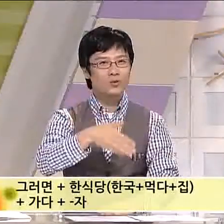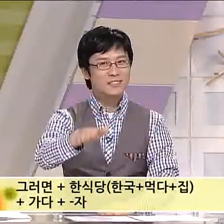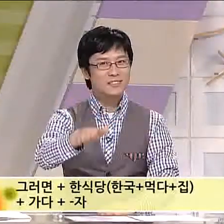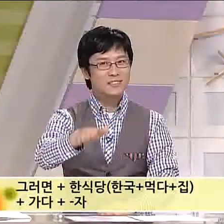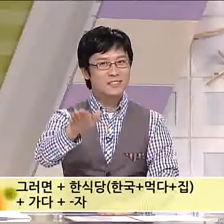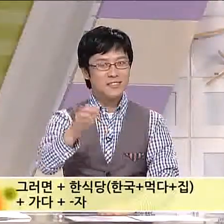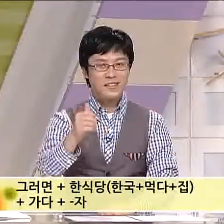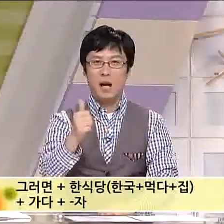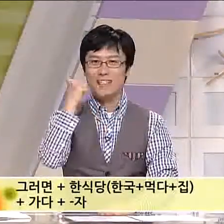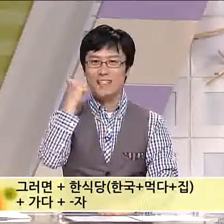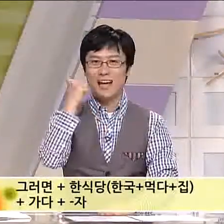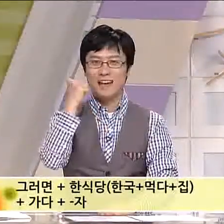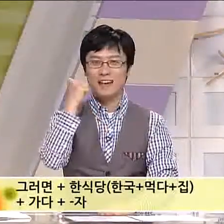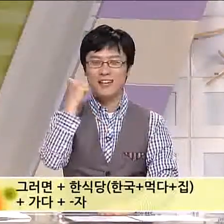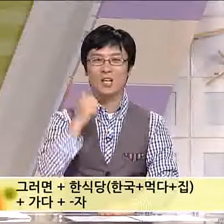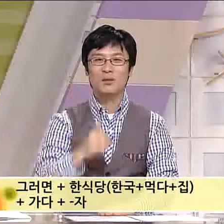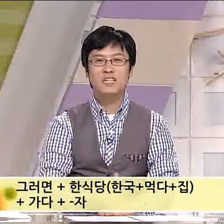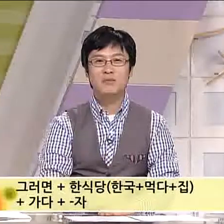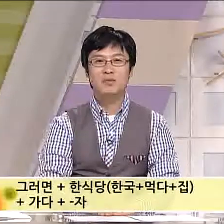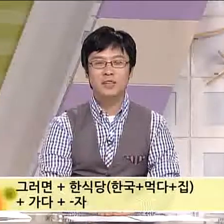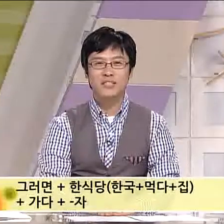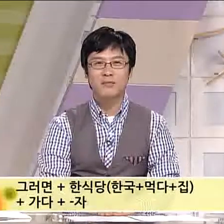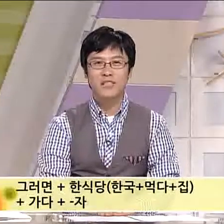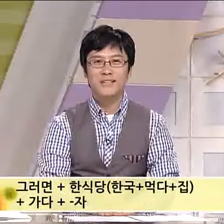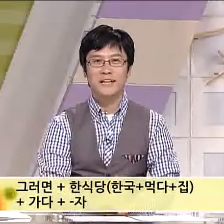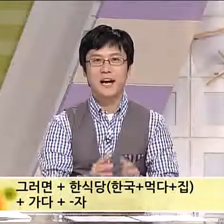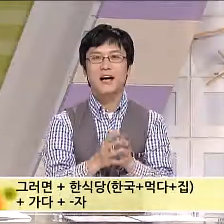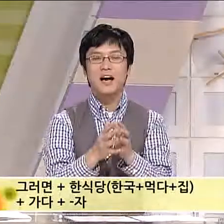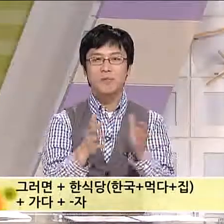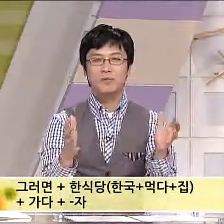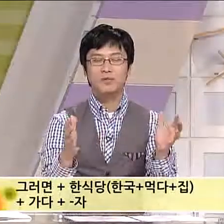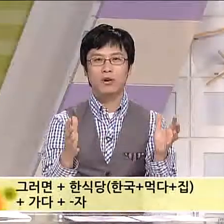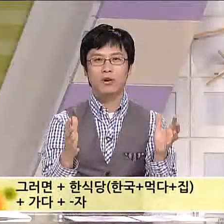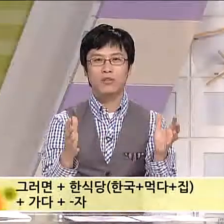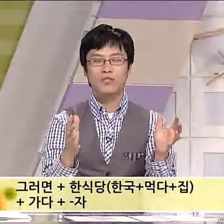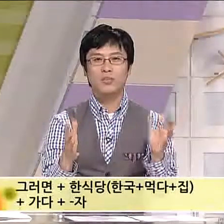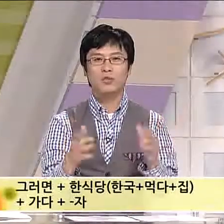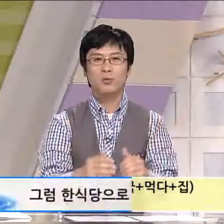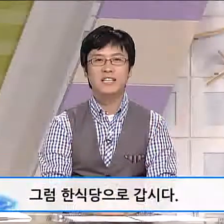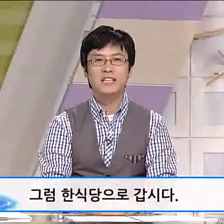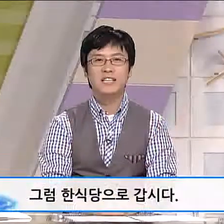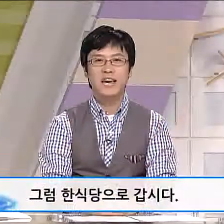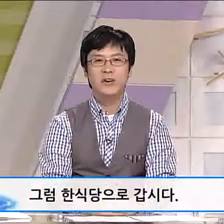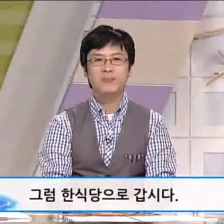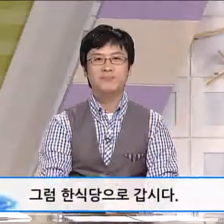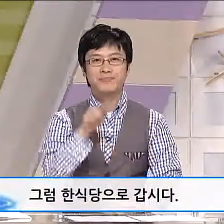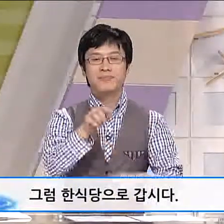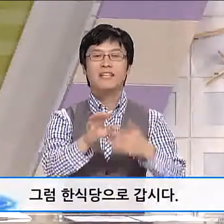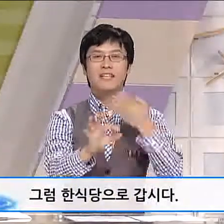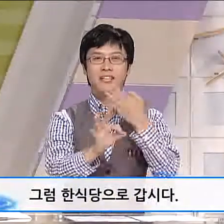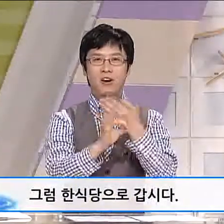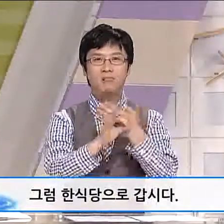갑시다. 이렇게 표현하시면 되겠습니다. 제가 한번 전체적으로 보여드릴게요. 그럼